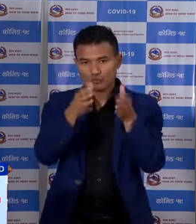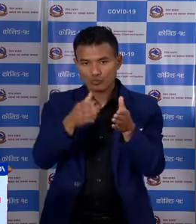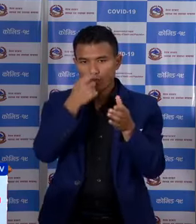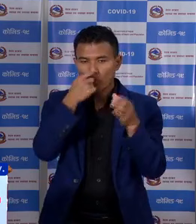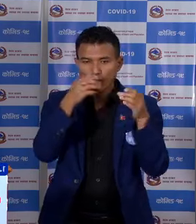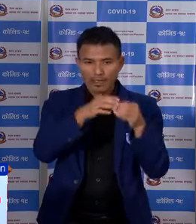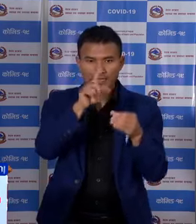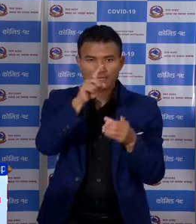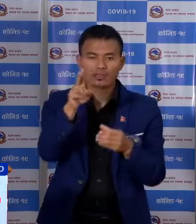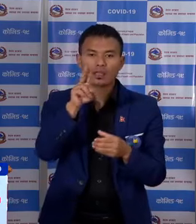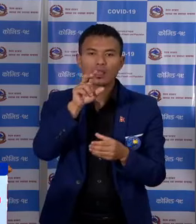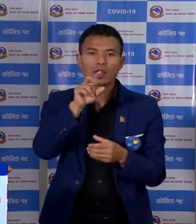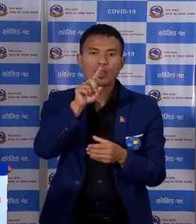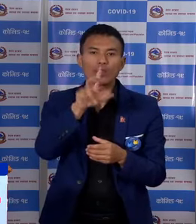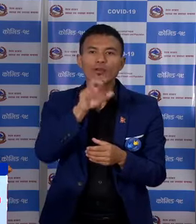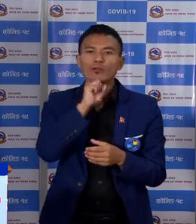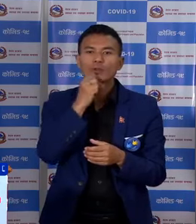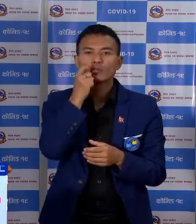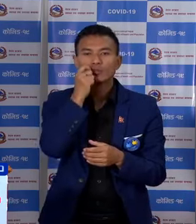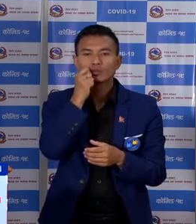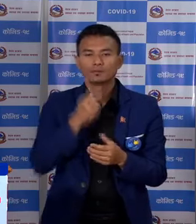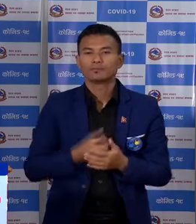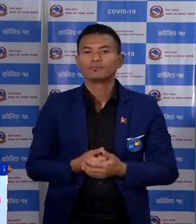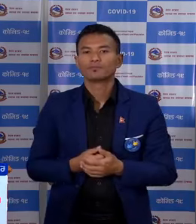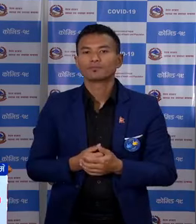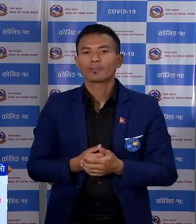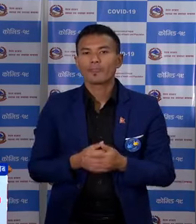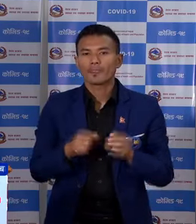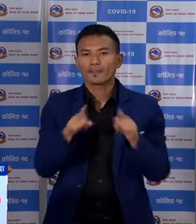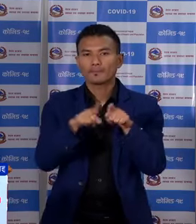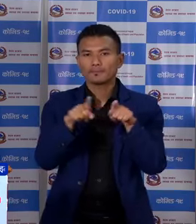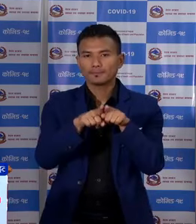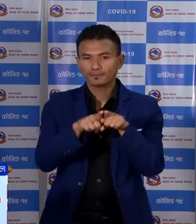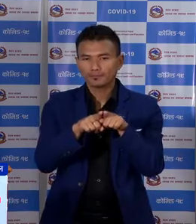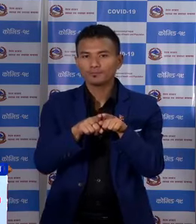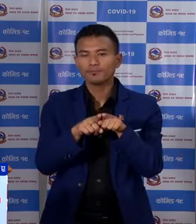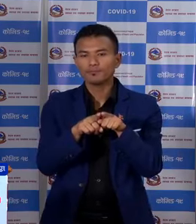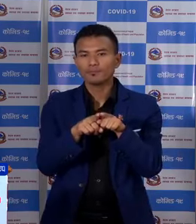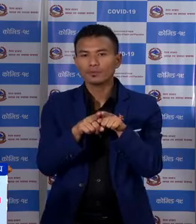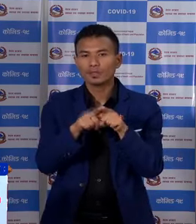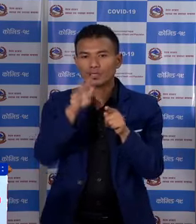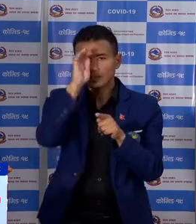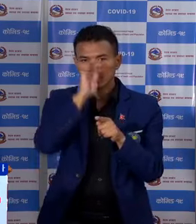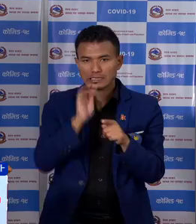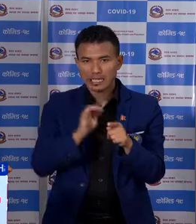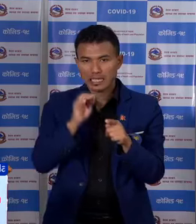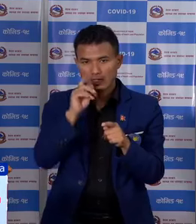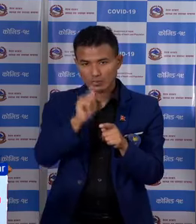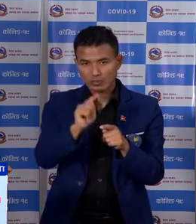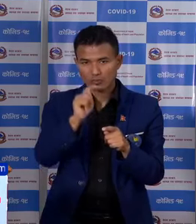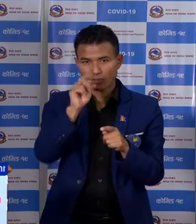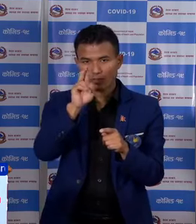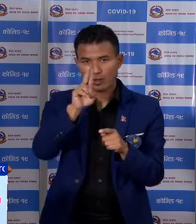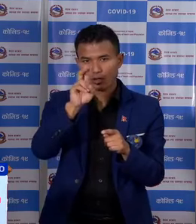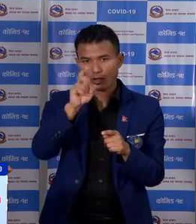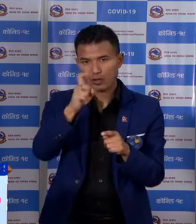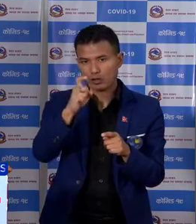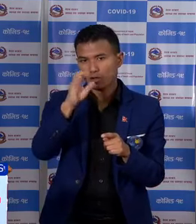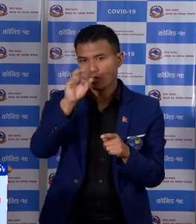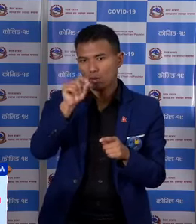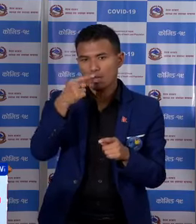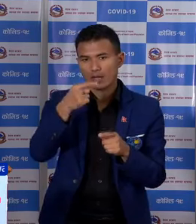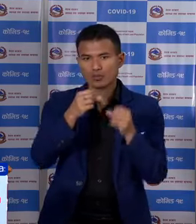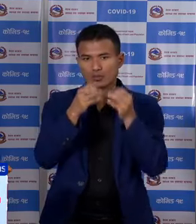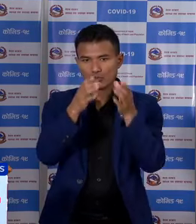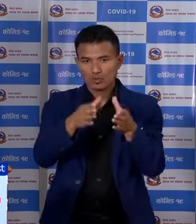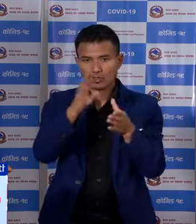पुरुश तेसे गरी 12 सिरह कई भगवानपुर गाउपाली का